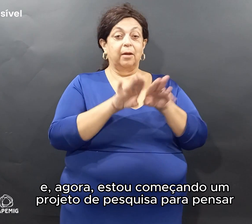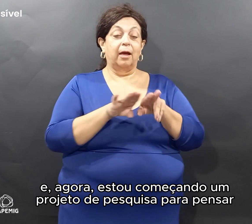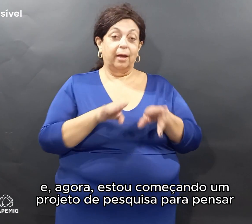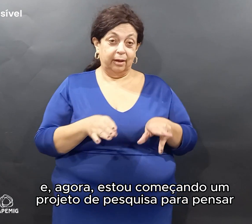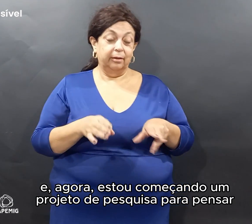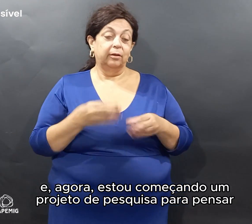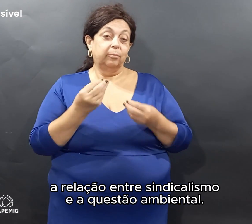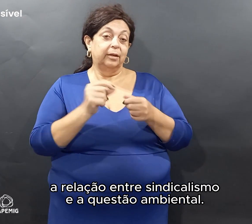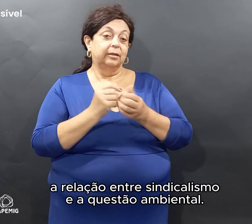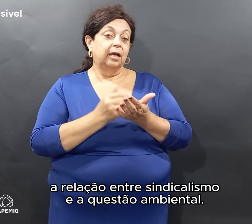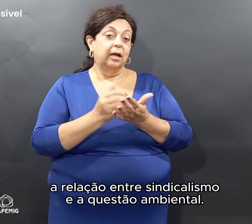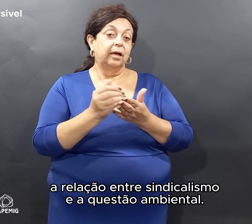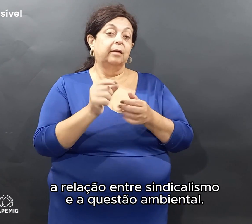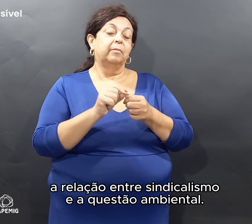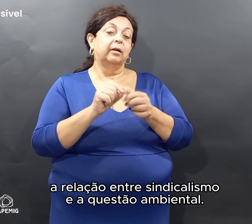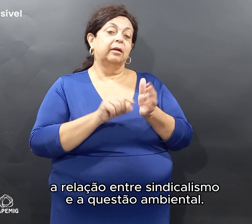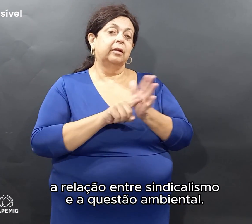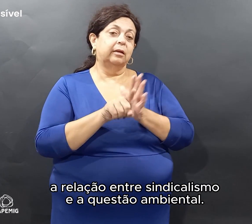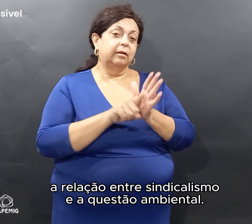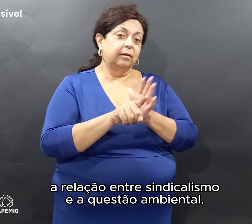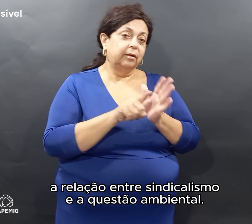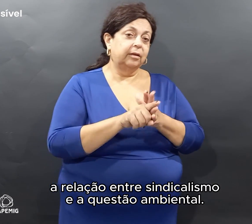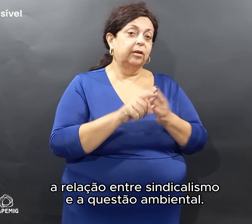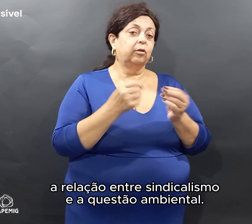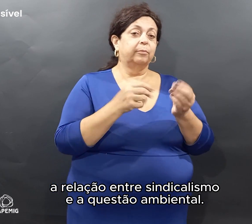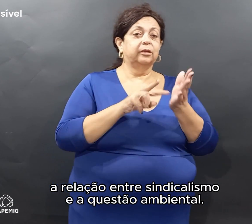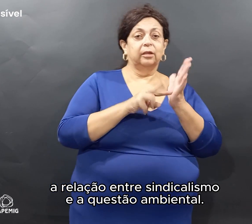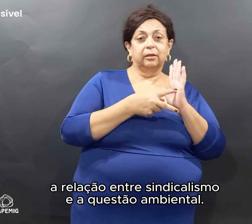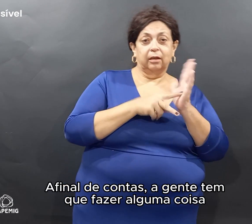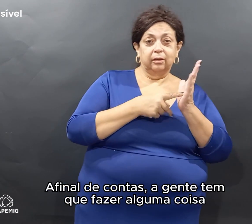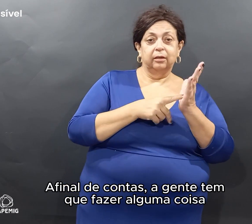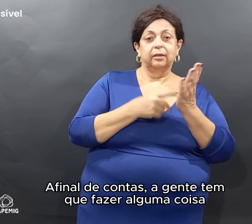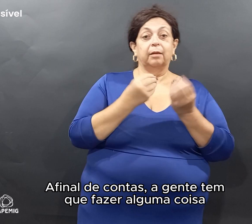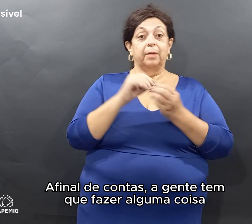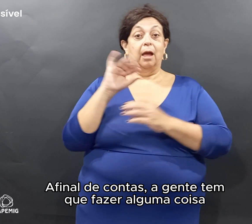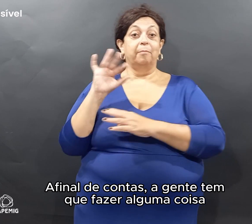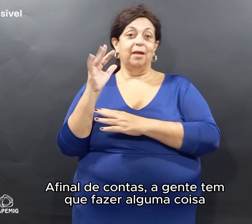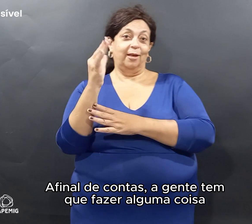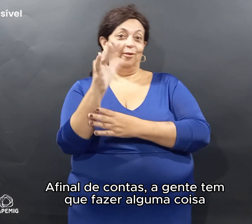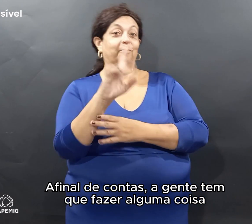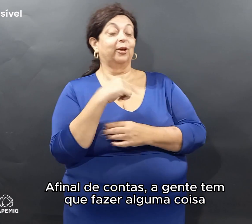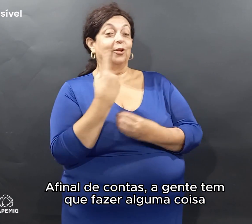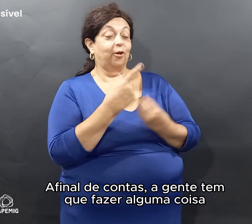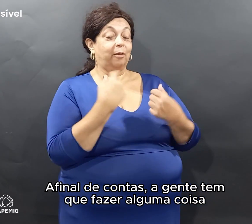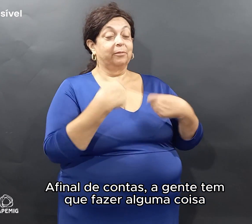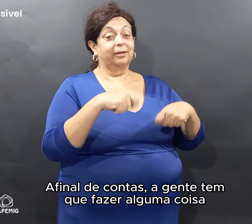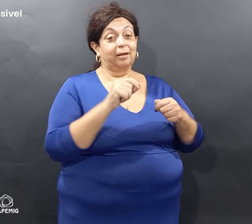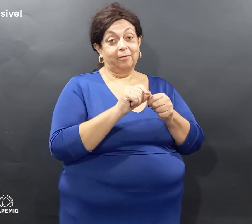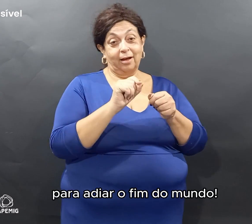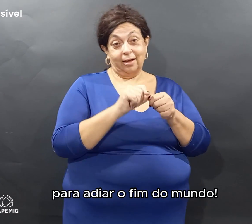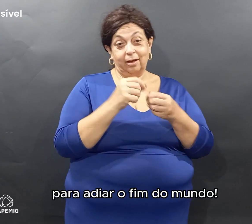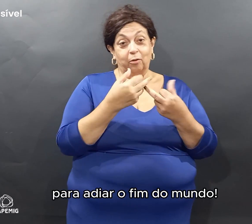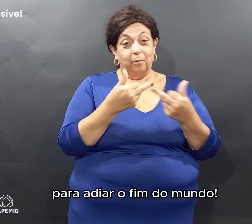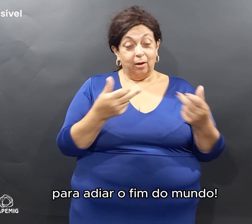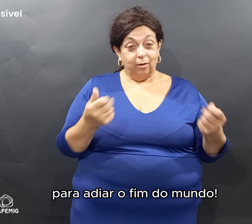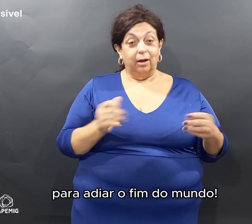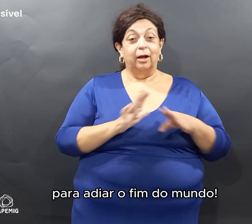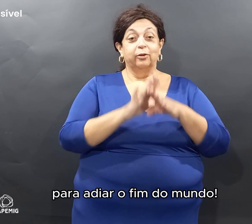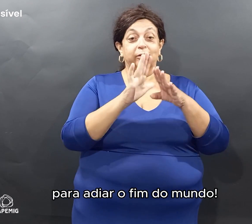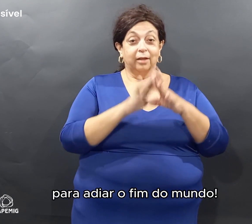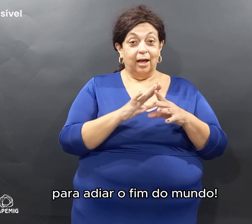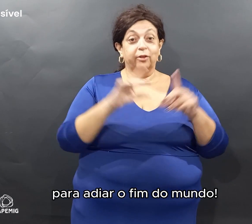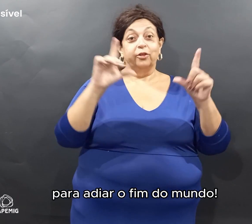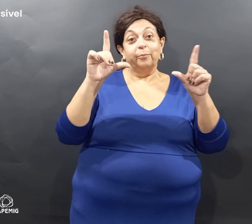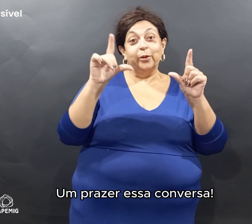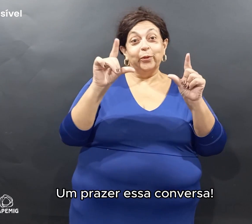projeto de pesquisa para pensar a relação entre sindicalismo e a questão ambiental. Afinal de contas, a gente tem que fazer alguma coisa para adiar o